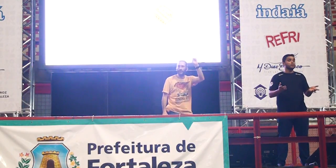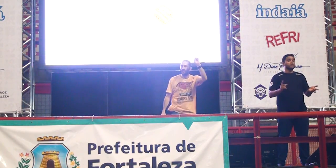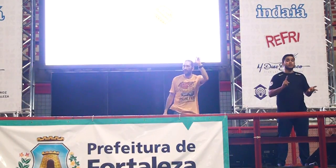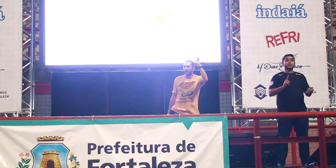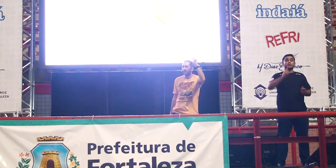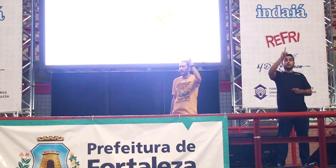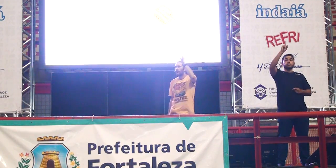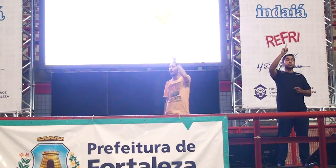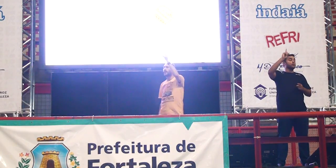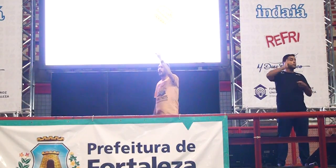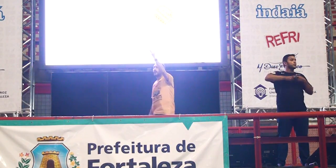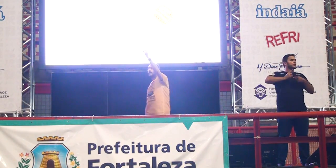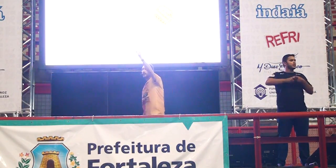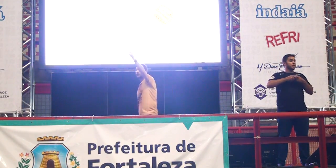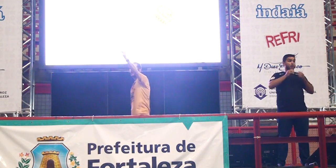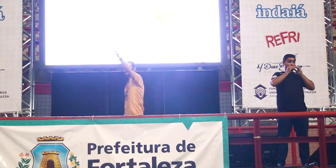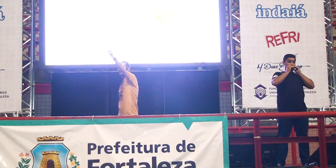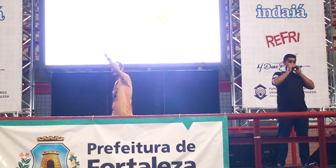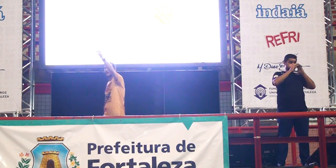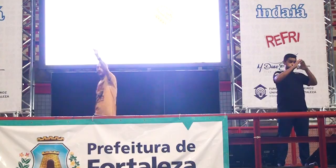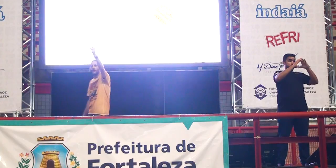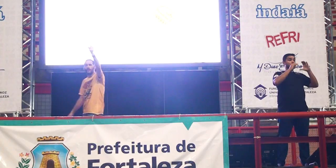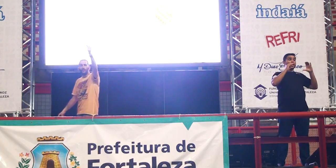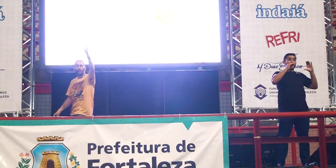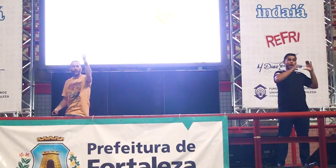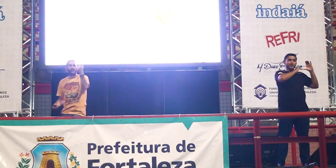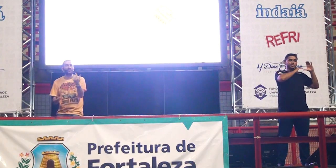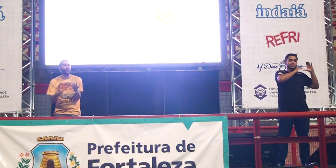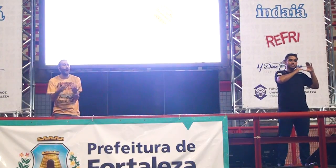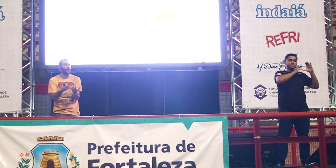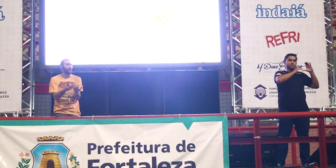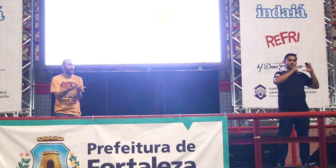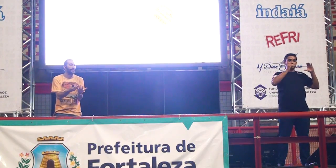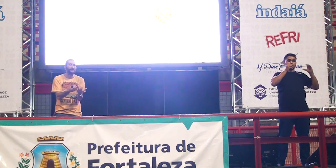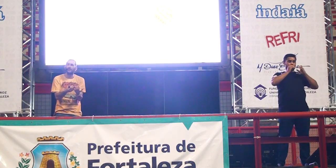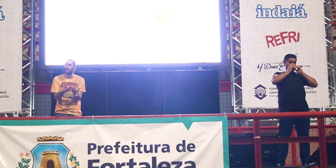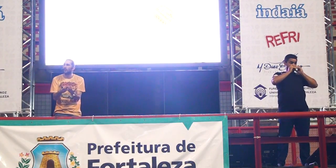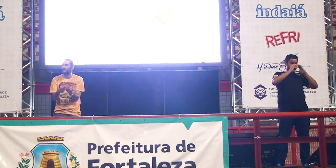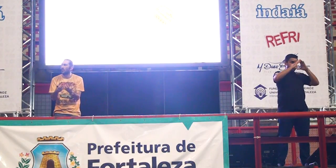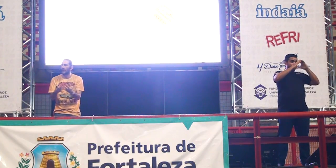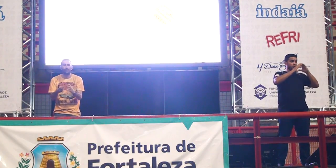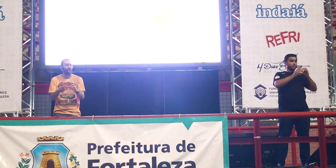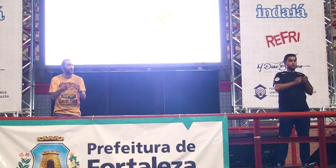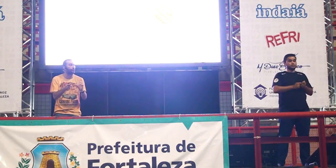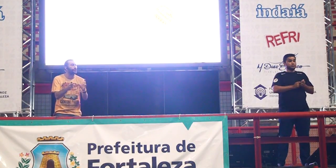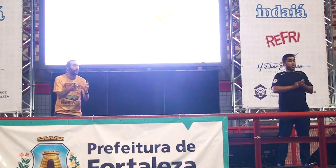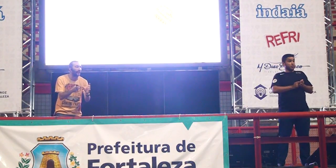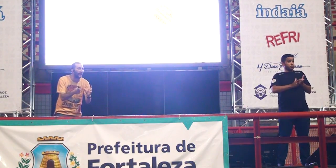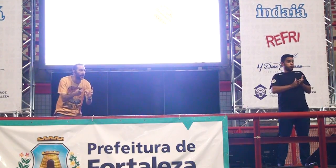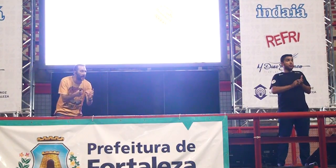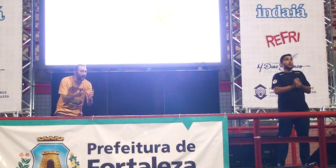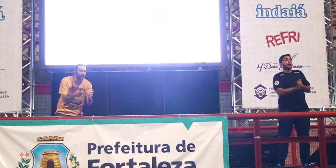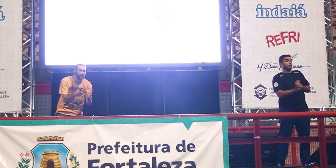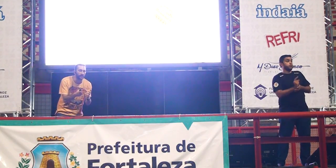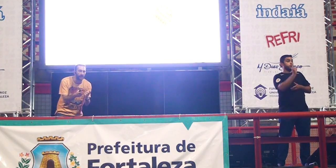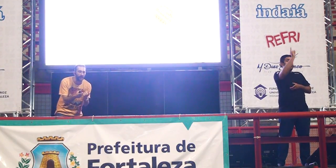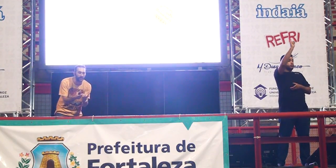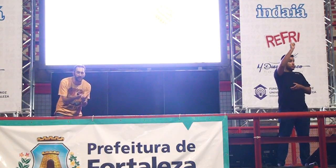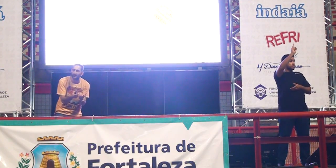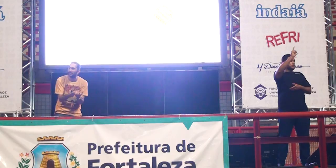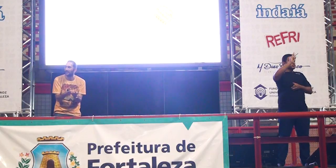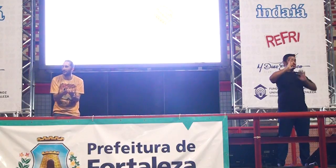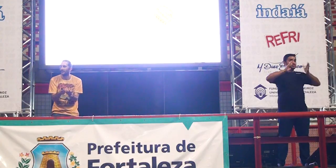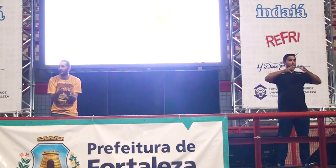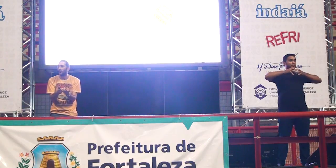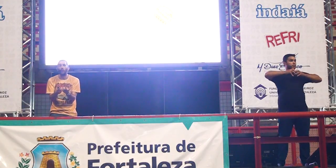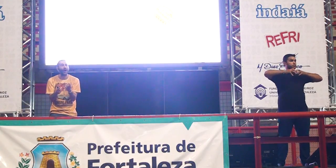ele sobe? Por quê? Porque se o ar está aquecido, as moléculas estão